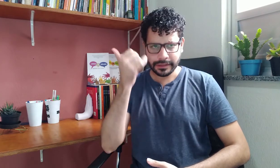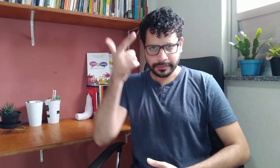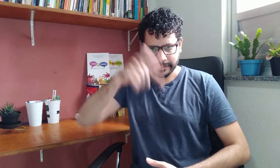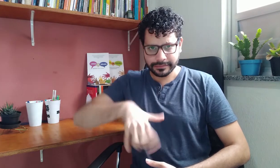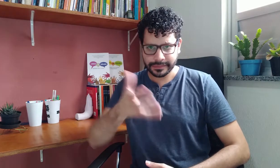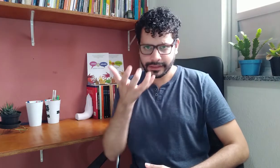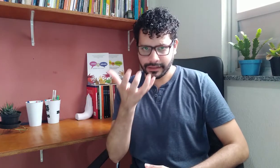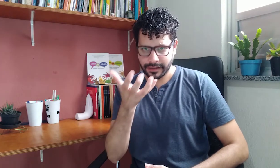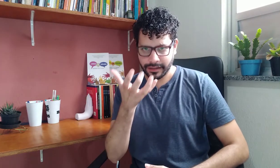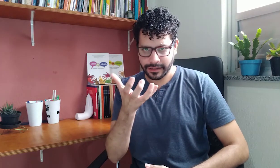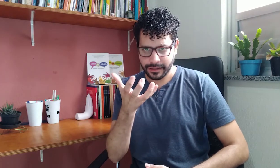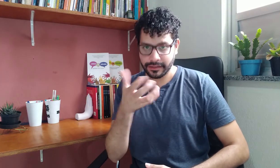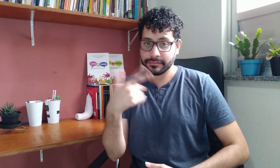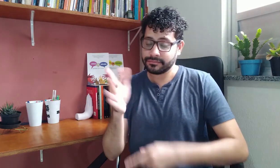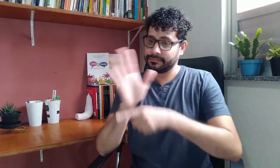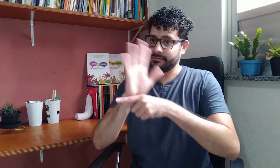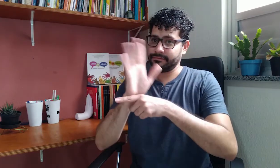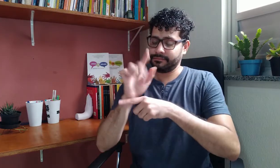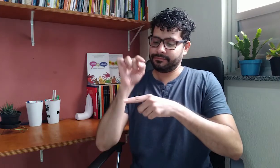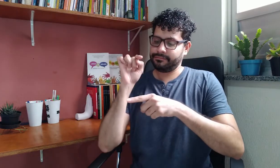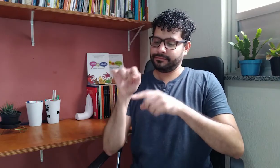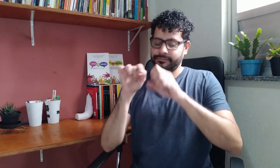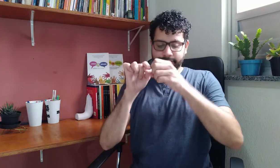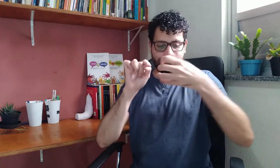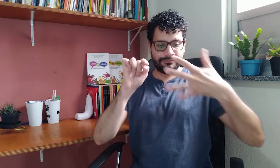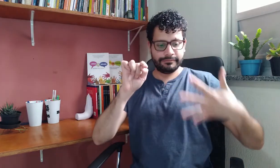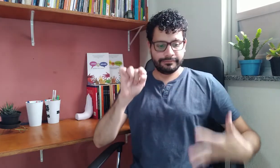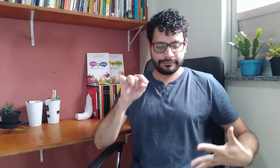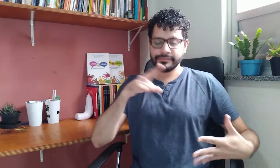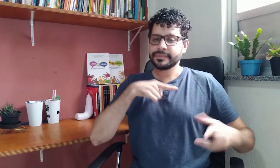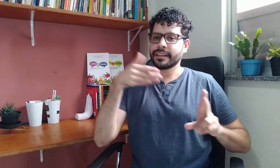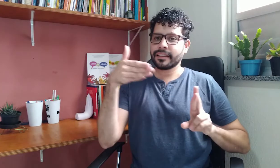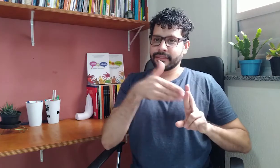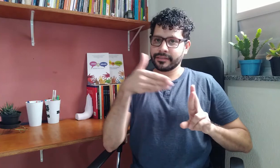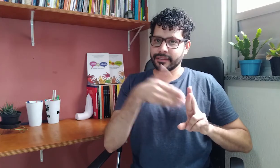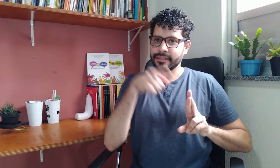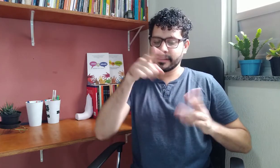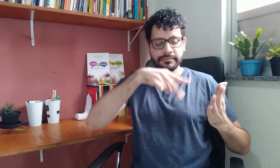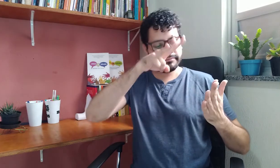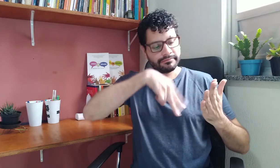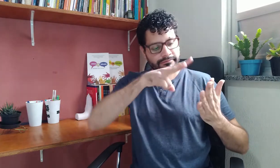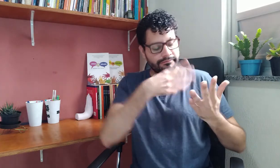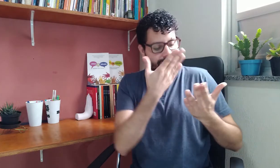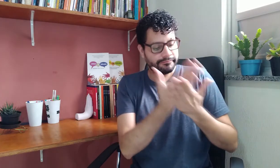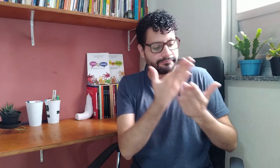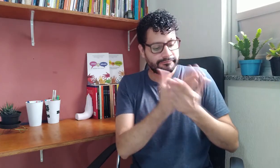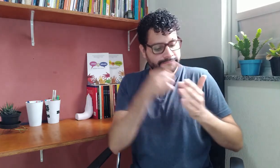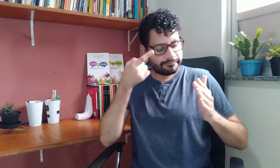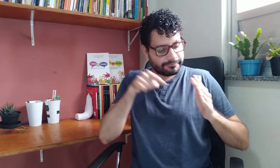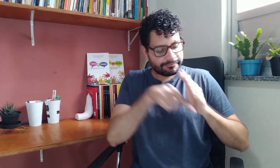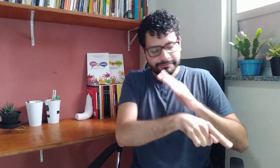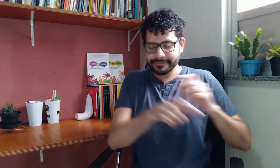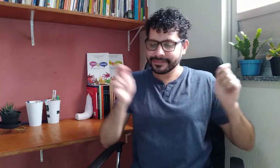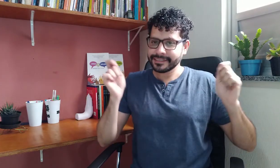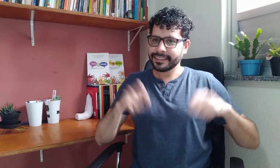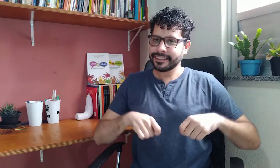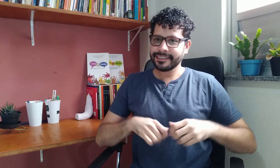E você, quer saber um pouco mais? Na descrição do vídeo temos algumas referências que você pode se aprofundar mais